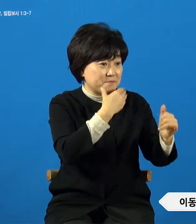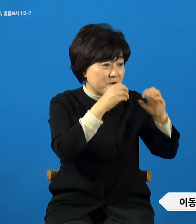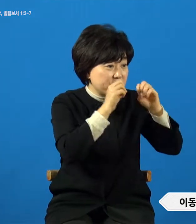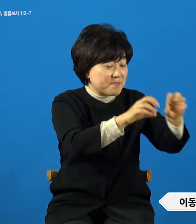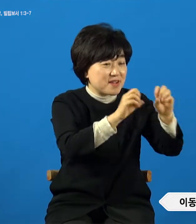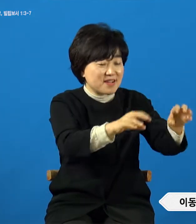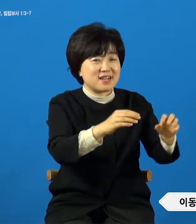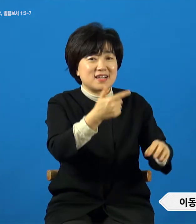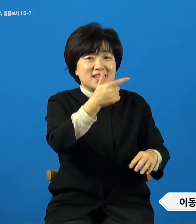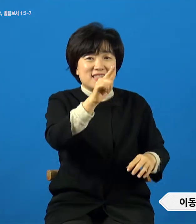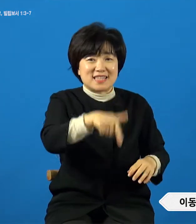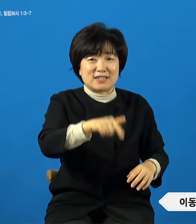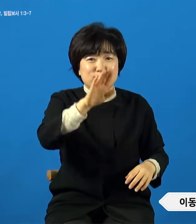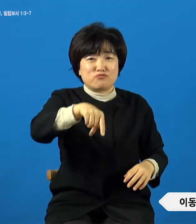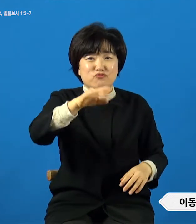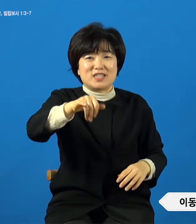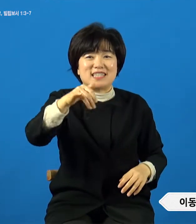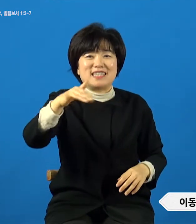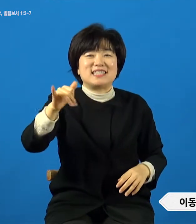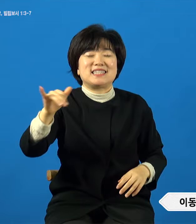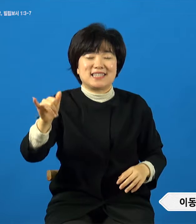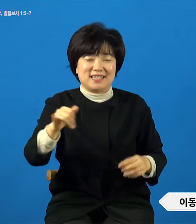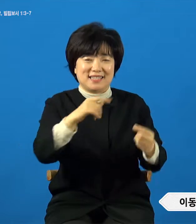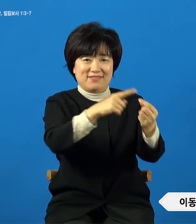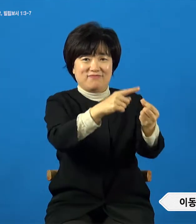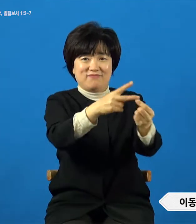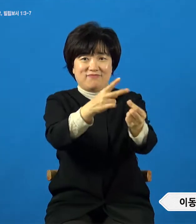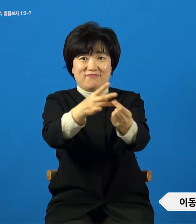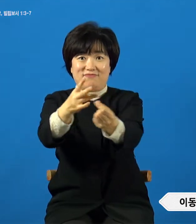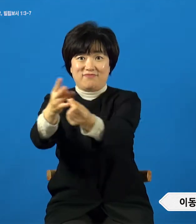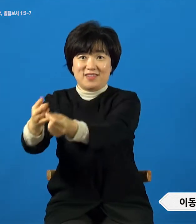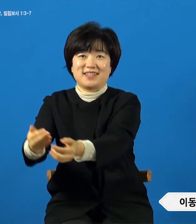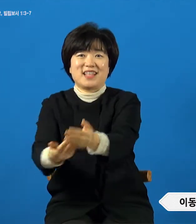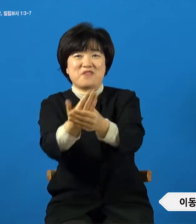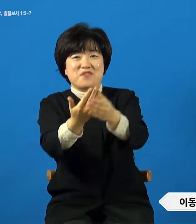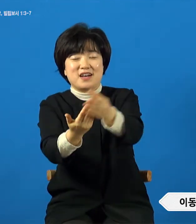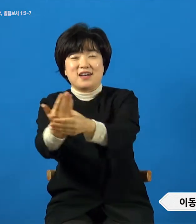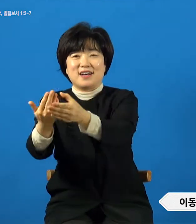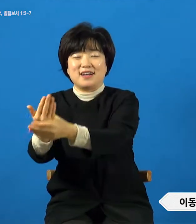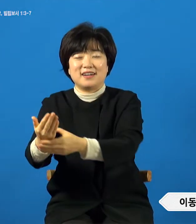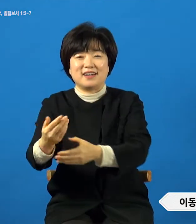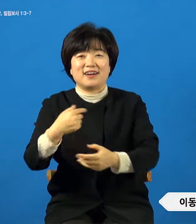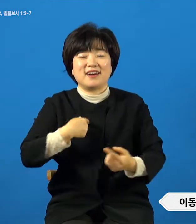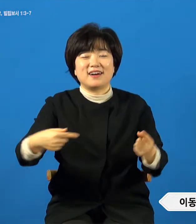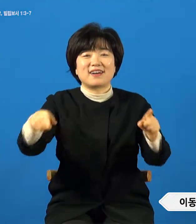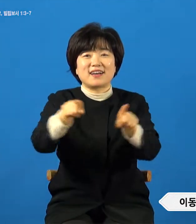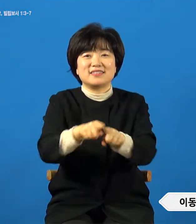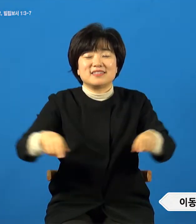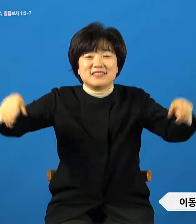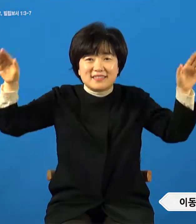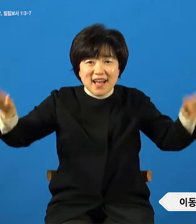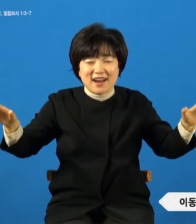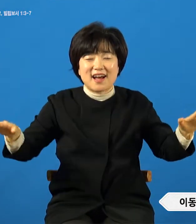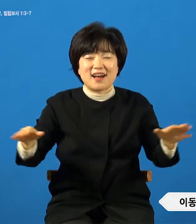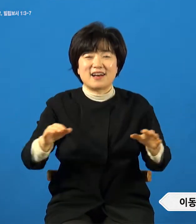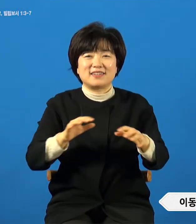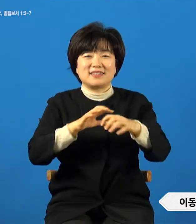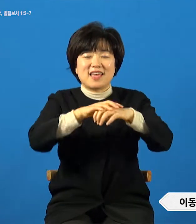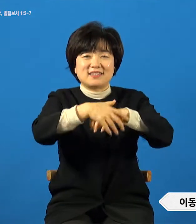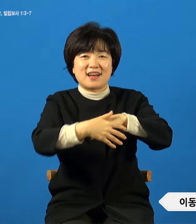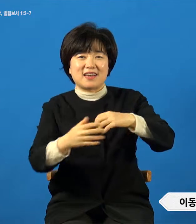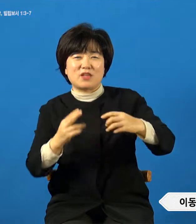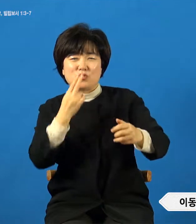바랍니다. 그들이 우리와 함께 날기 시작할 것입니다. 그리고 세상은 변화될 것입니다. 이 복음의 위대한 도전